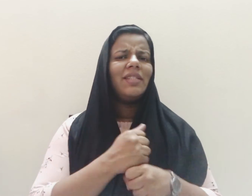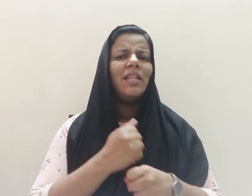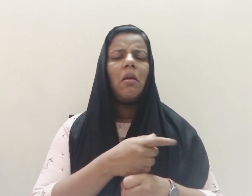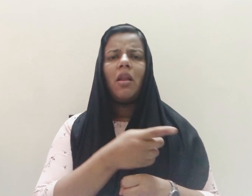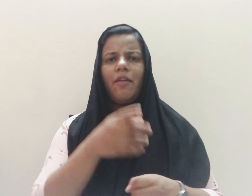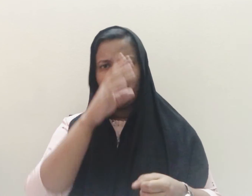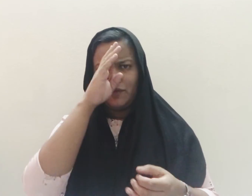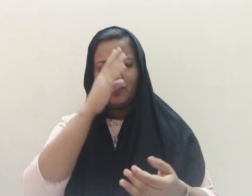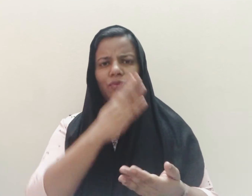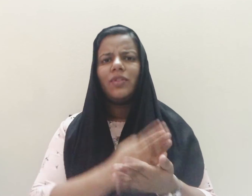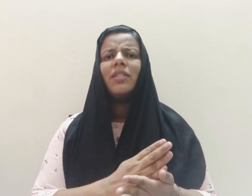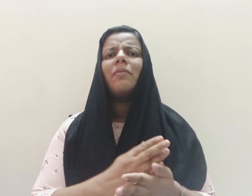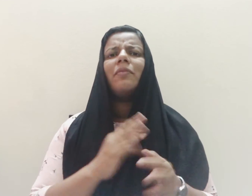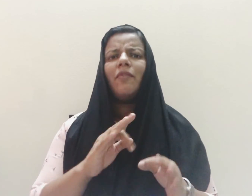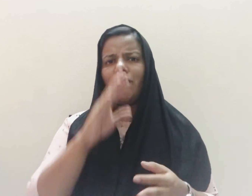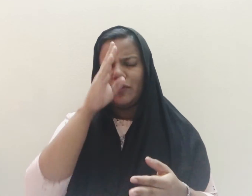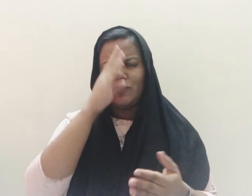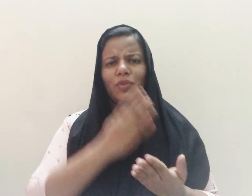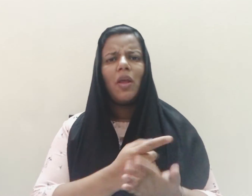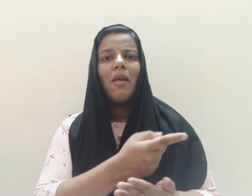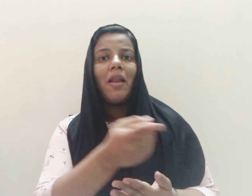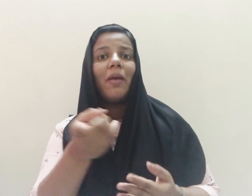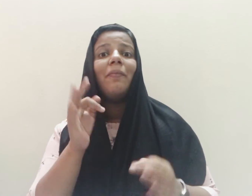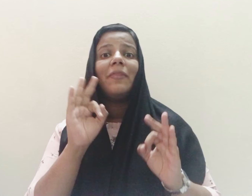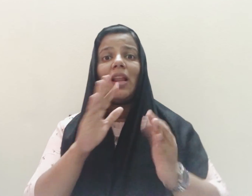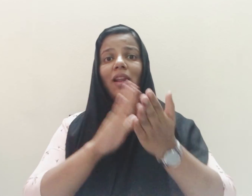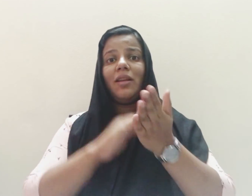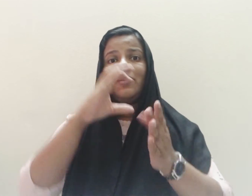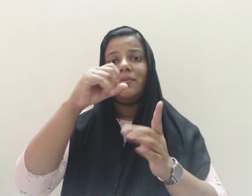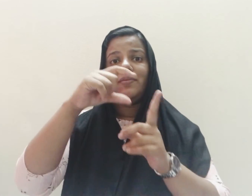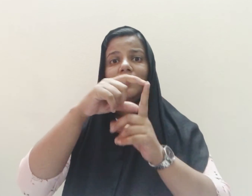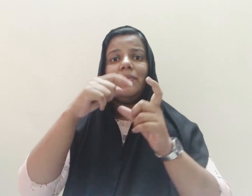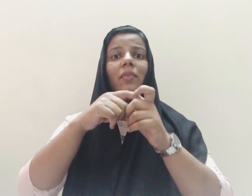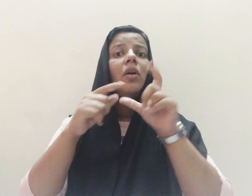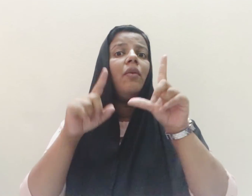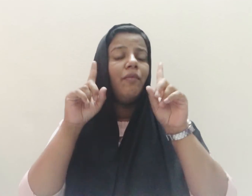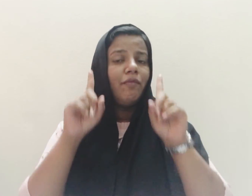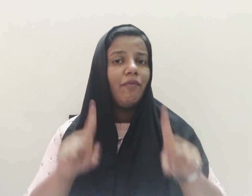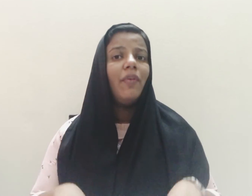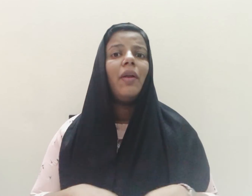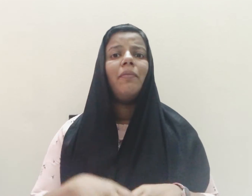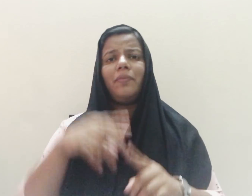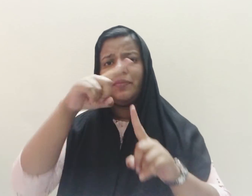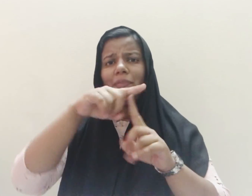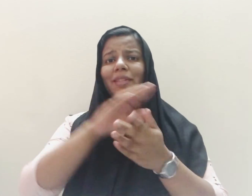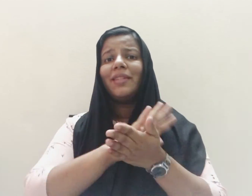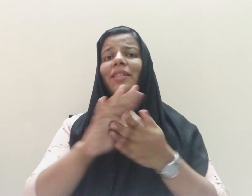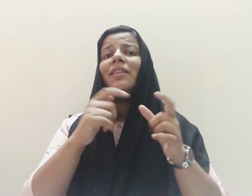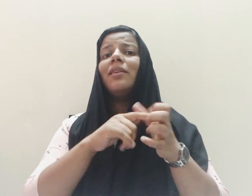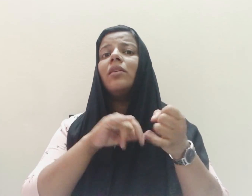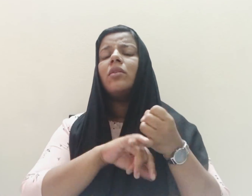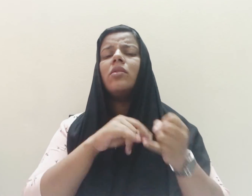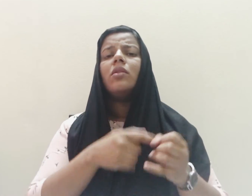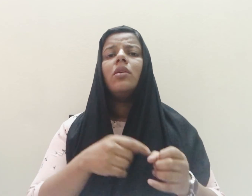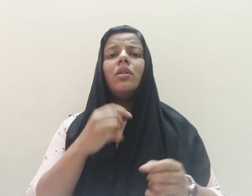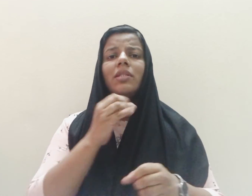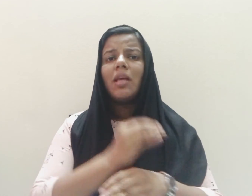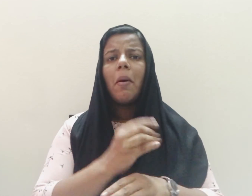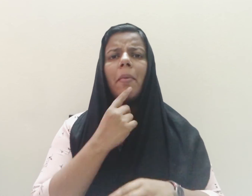അഖായയിലും വിശ്വാസികൾക്ക്, വിശ്വസിക്കുന്നവർക്ക് എല്ലാവർക്കും മാതൃകയായി തീർന്നു. തെസ്സലോനിക്കയിലെ സഭയോട് പറയാം, നിങ്ങൾ നിങ്ങളുടെ ചുറ്റുപാടുമുള്ള